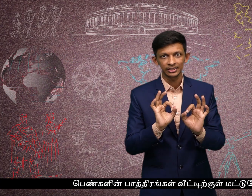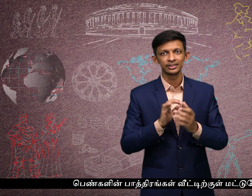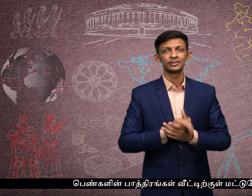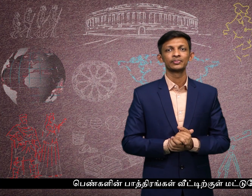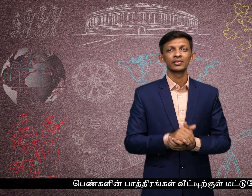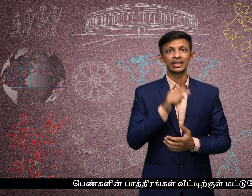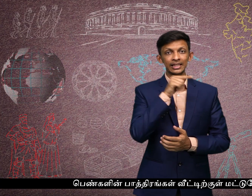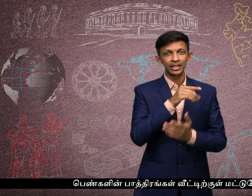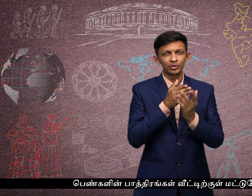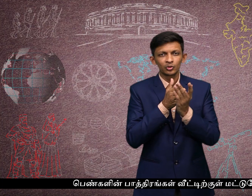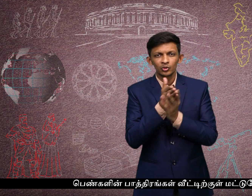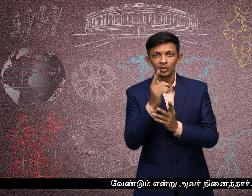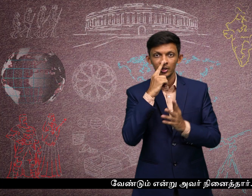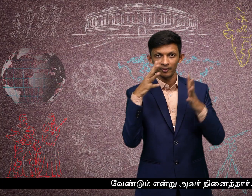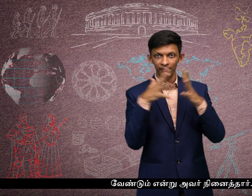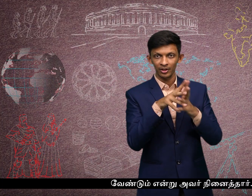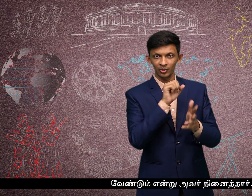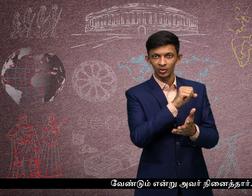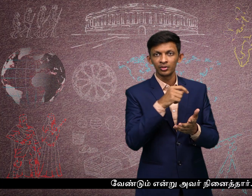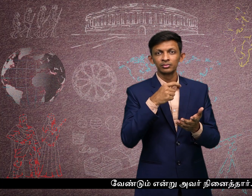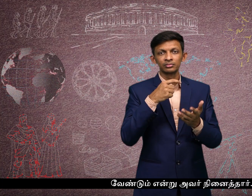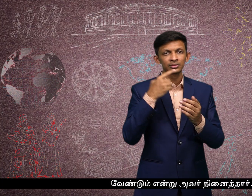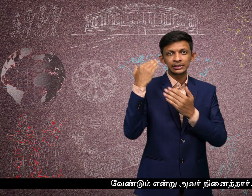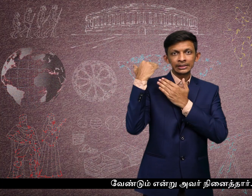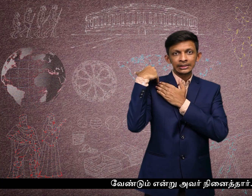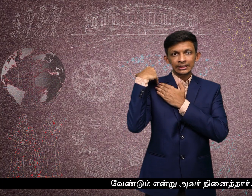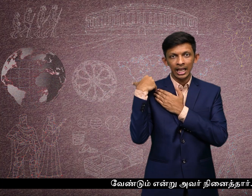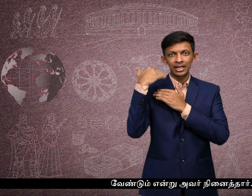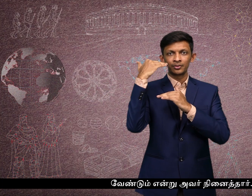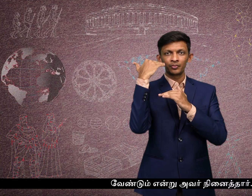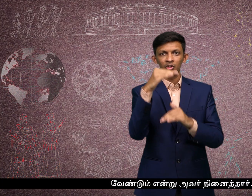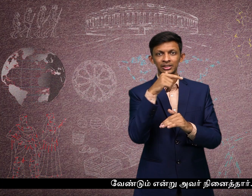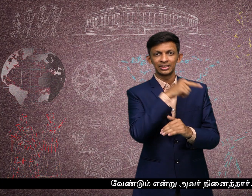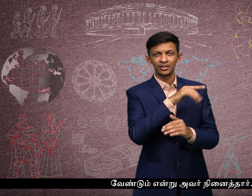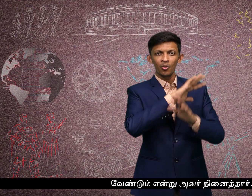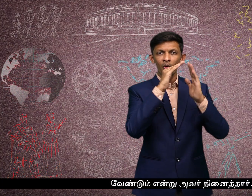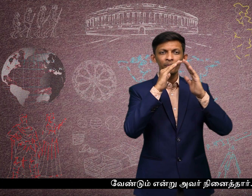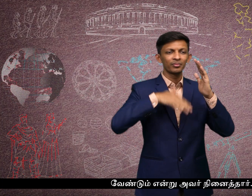பெண் என்பவள் வீட்டில் மட்டுமே இருக்க வேண்டும் என்று அவர் நினைத்தார்.